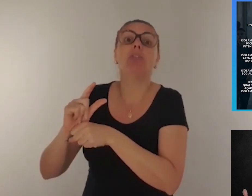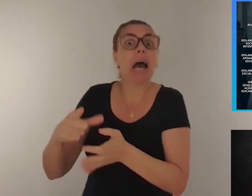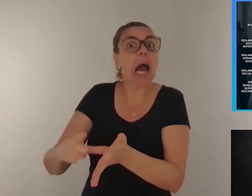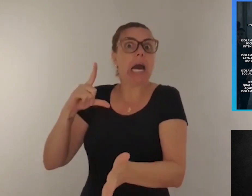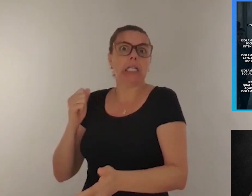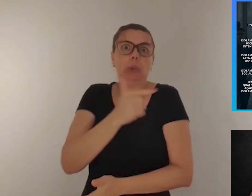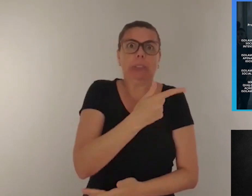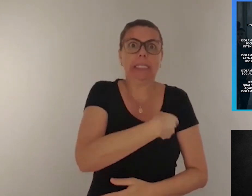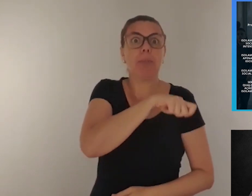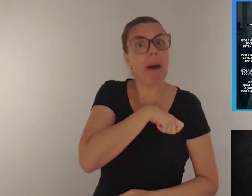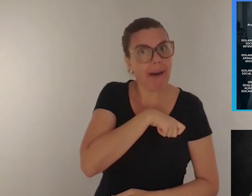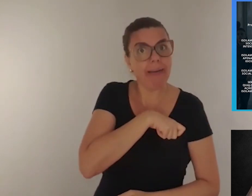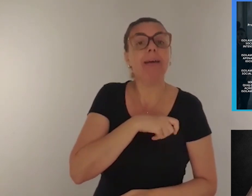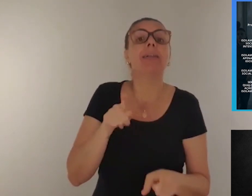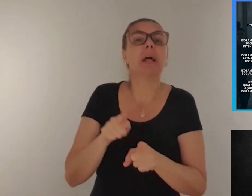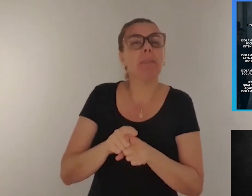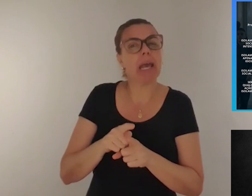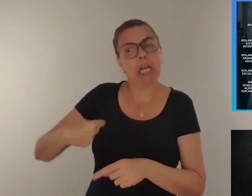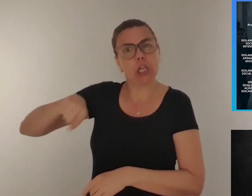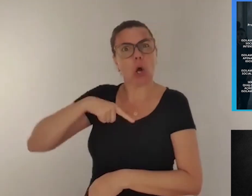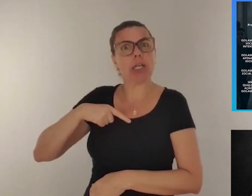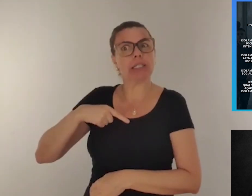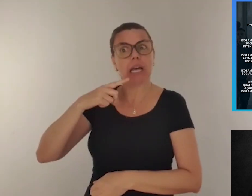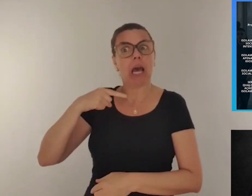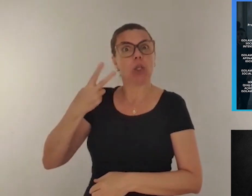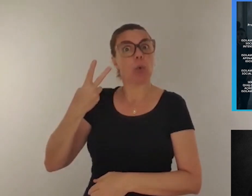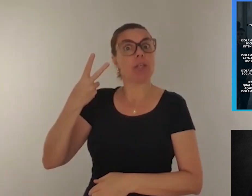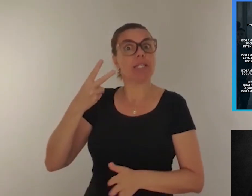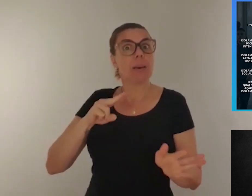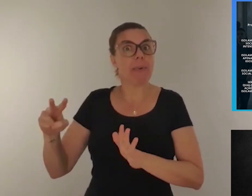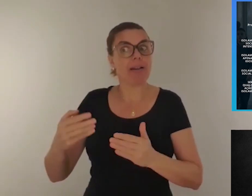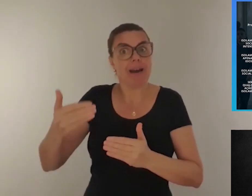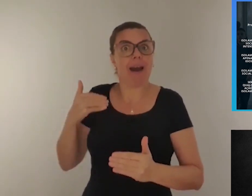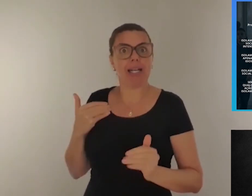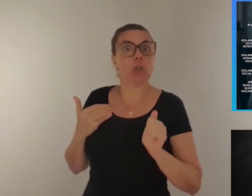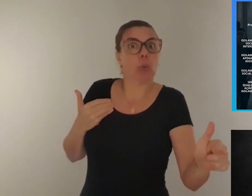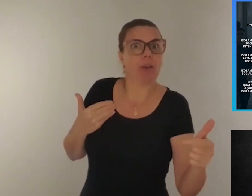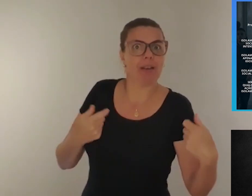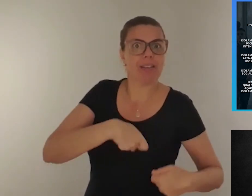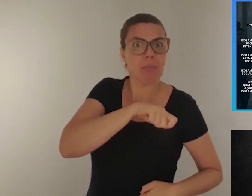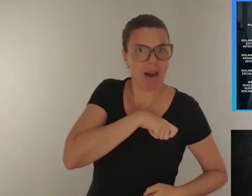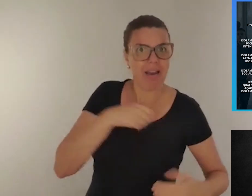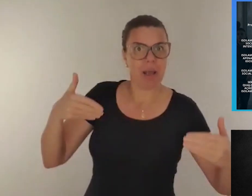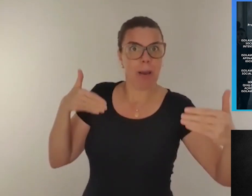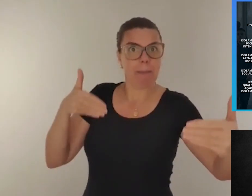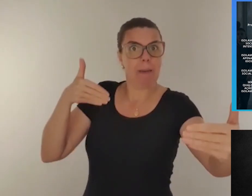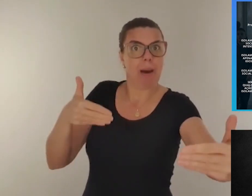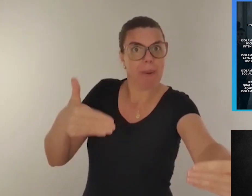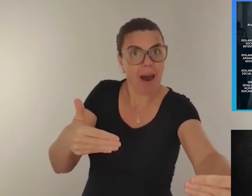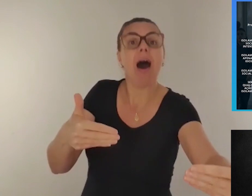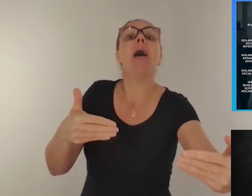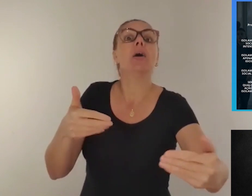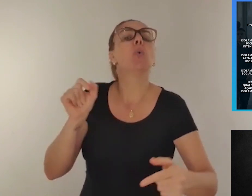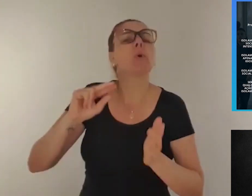fechar aglomerações, comércios e outros bem antes da Espanha, e a gente está mais ou menos 2 semanas atrás do surto, já que os nossos casos